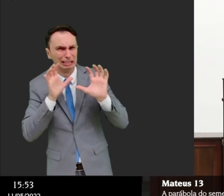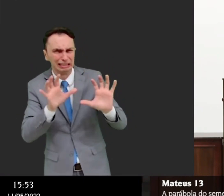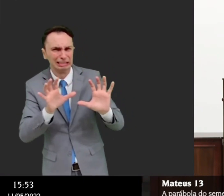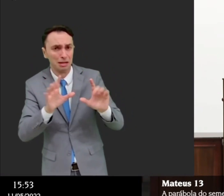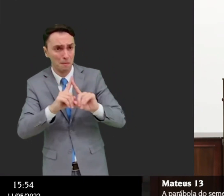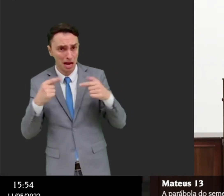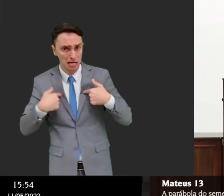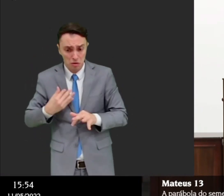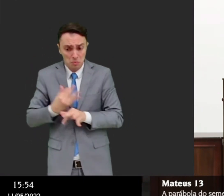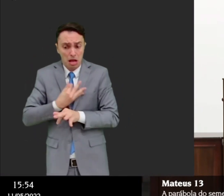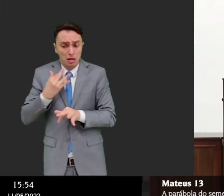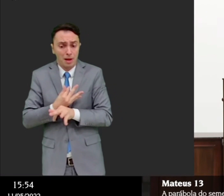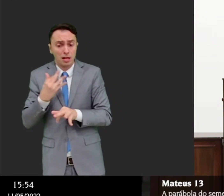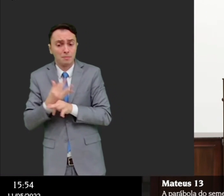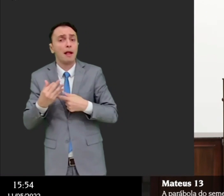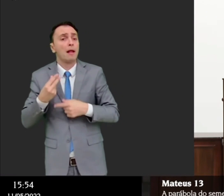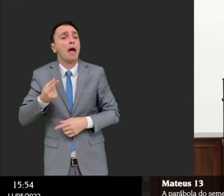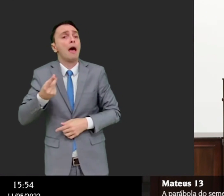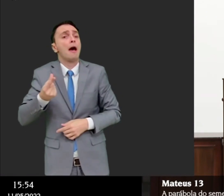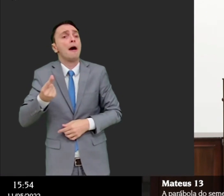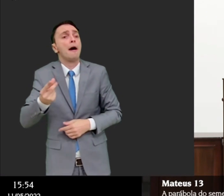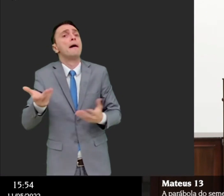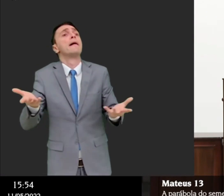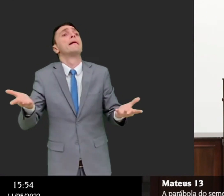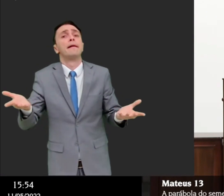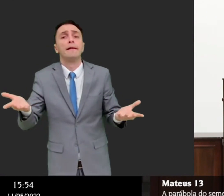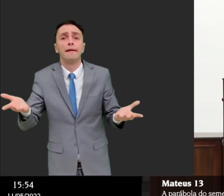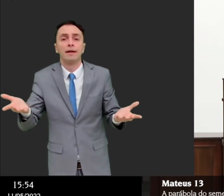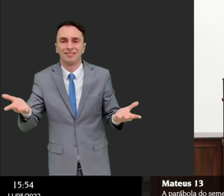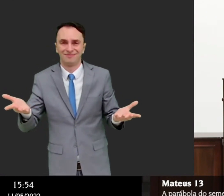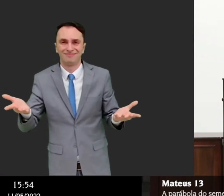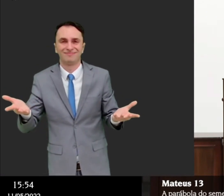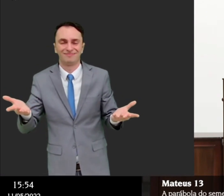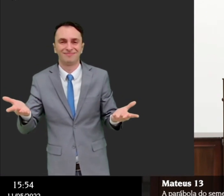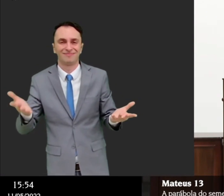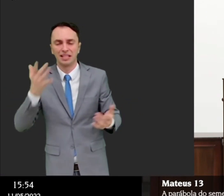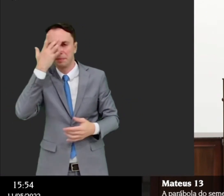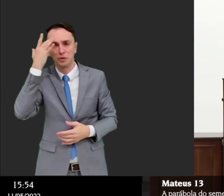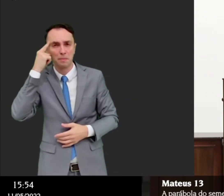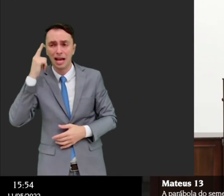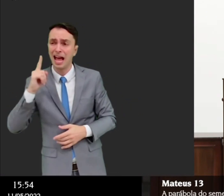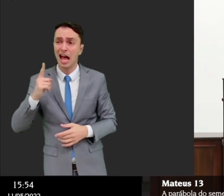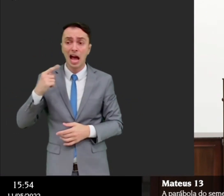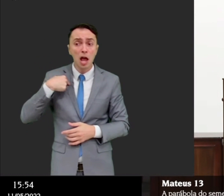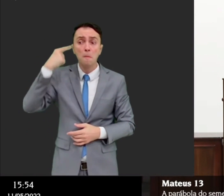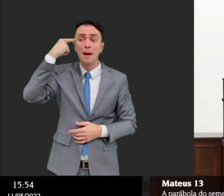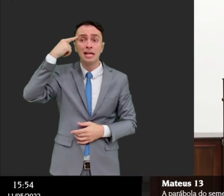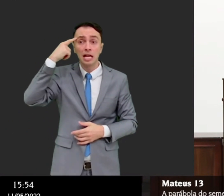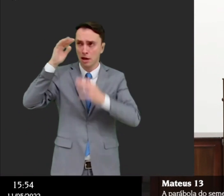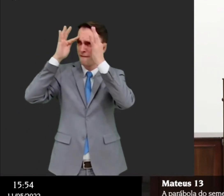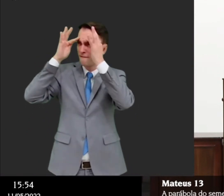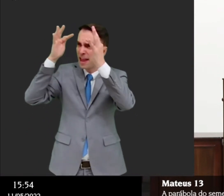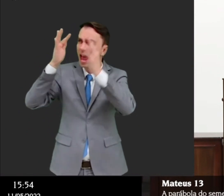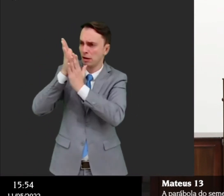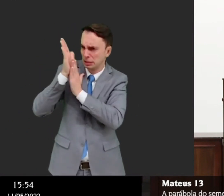quando? Tá aqui, outro dia eu achei, e todas as pessoas dizem, eu achei que eu sendo fiel e não fazendo nada